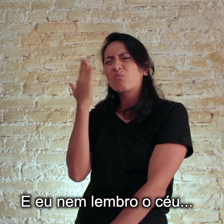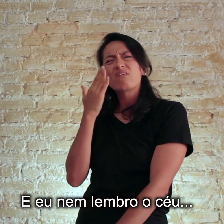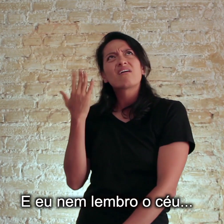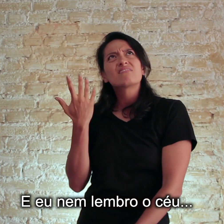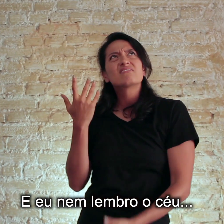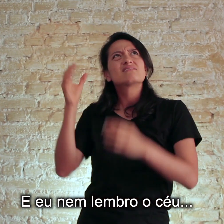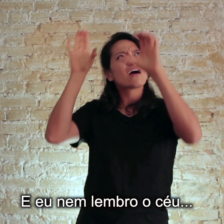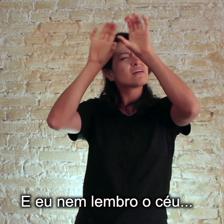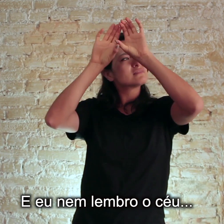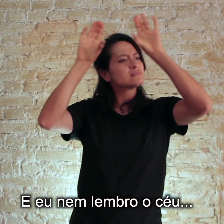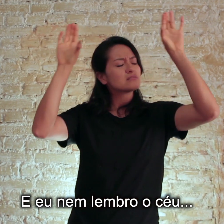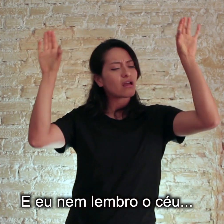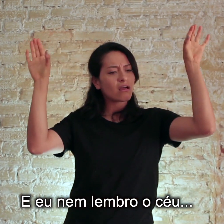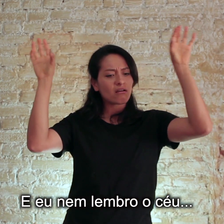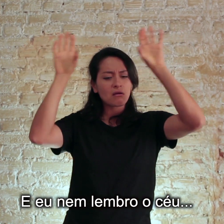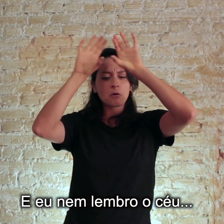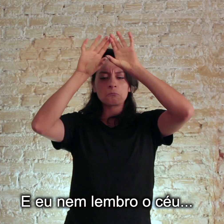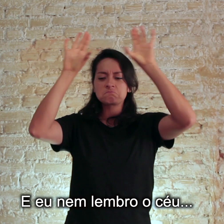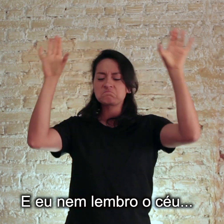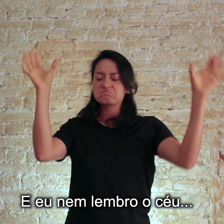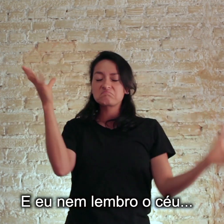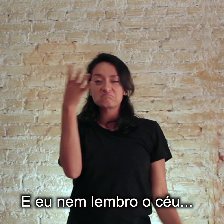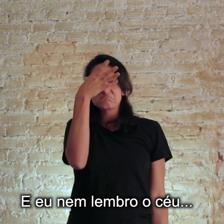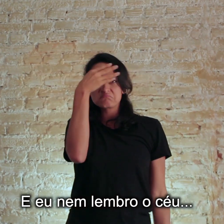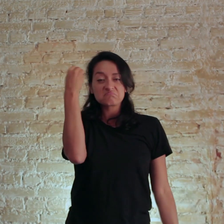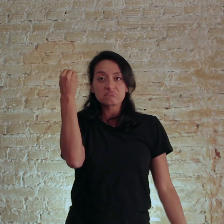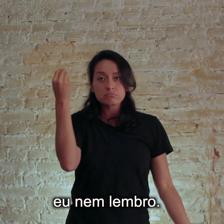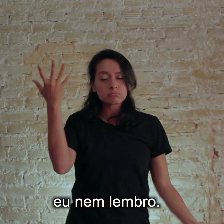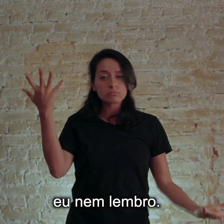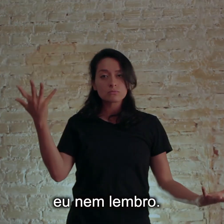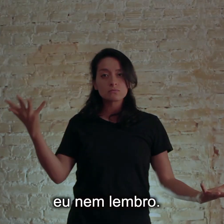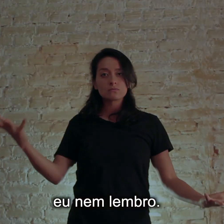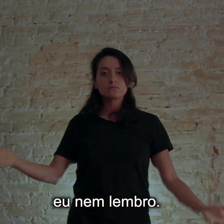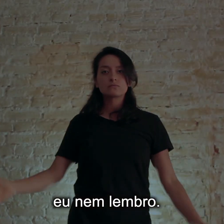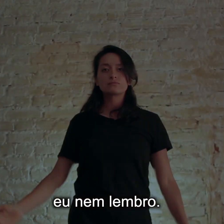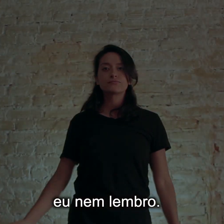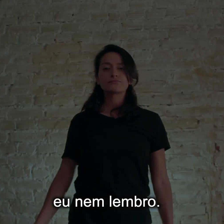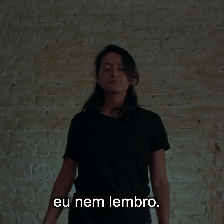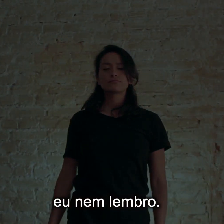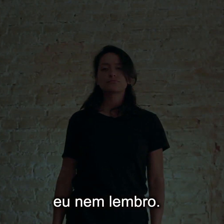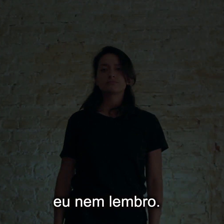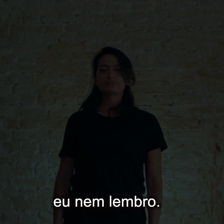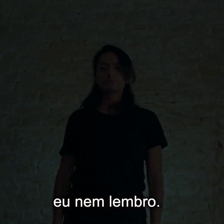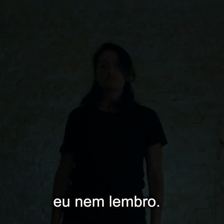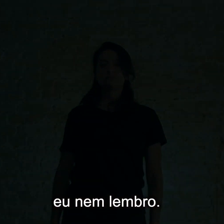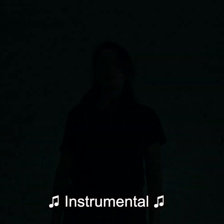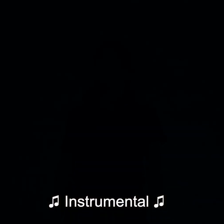nem lembro o céu. Eu nem lembro.